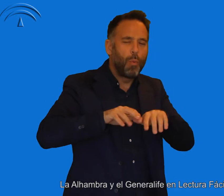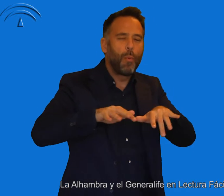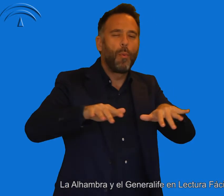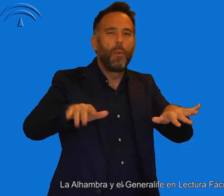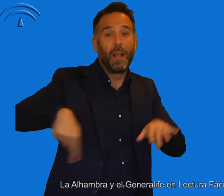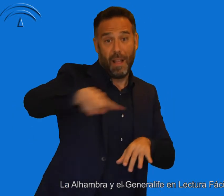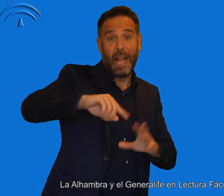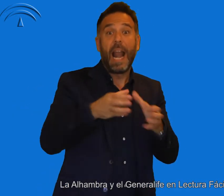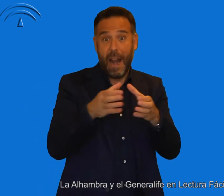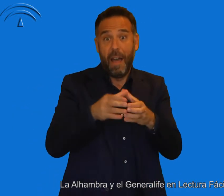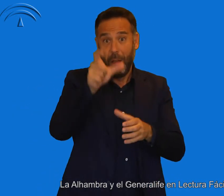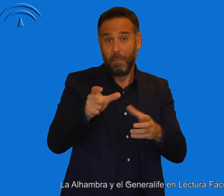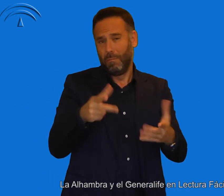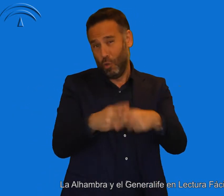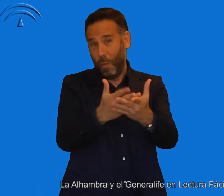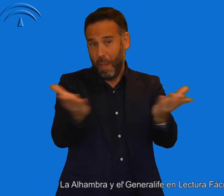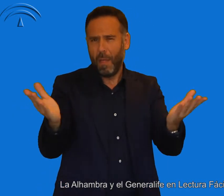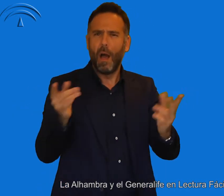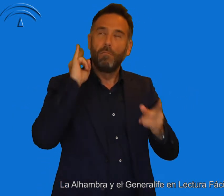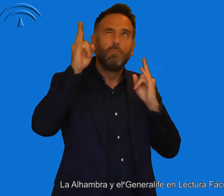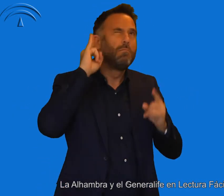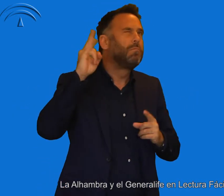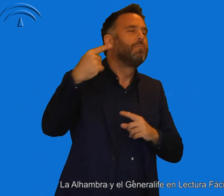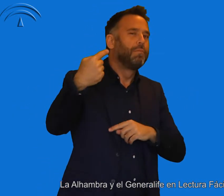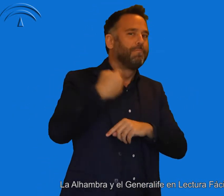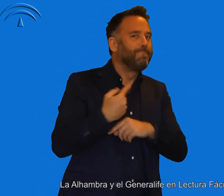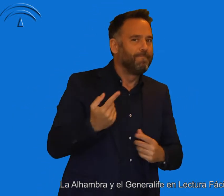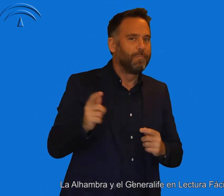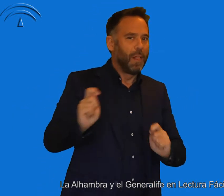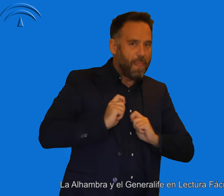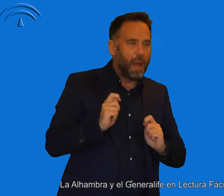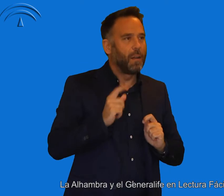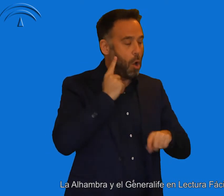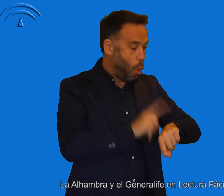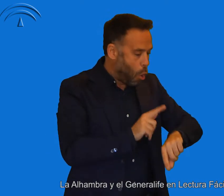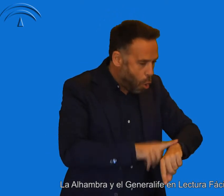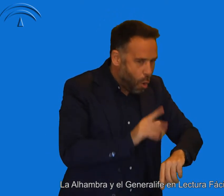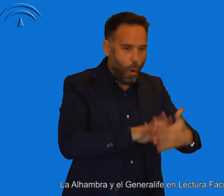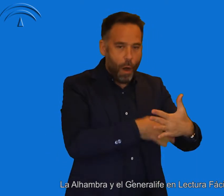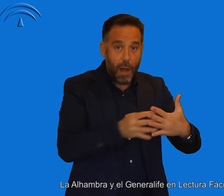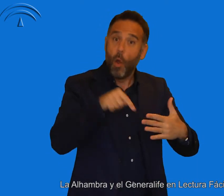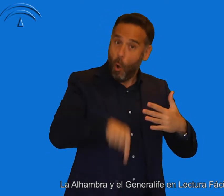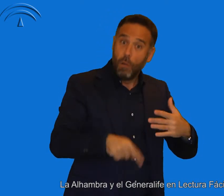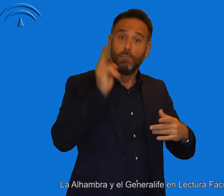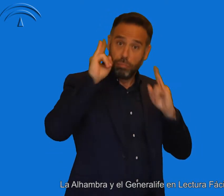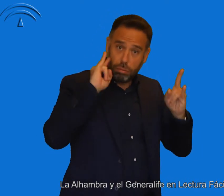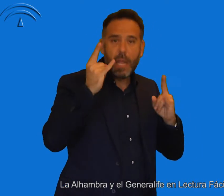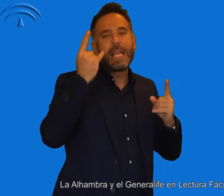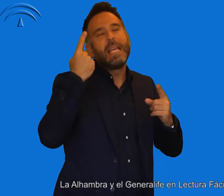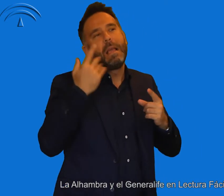Su sonido ha guiado los ritmos de la vida cotidiana de los granadinos durante mucho tiempo. Hoy, la campana de la